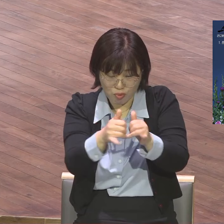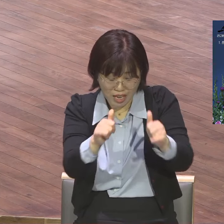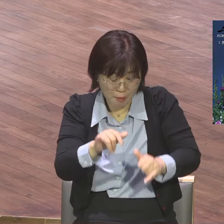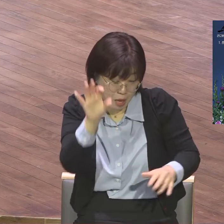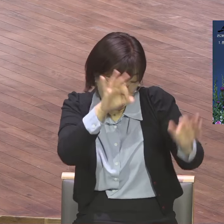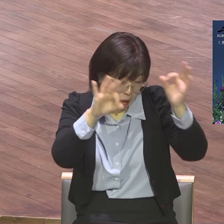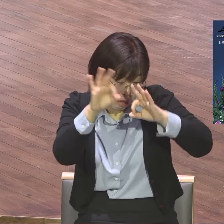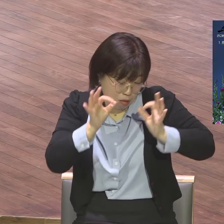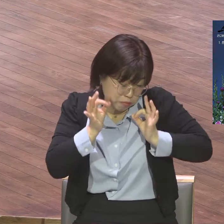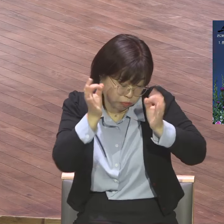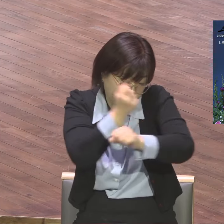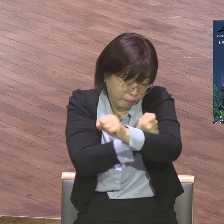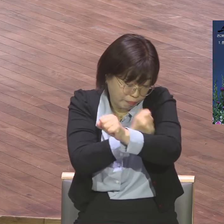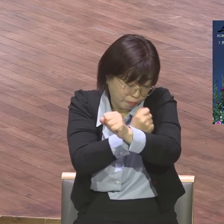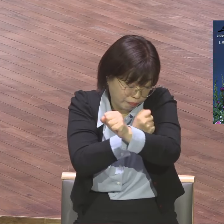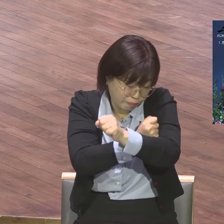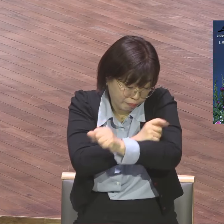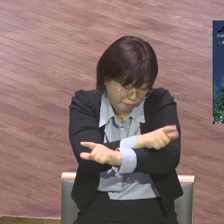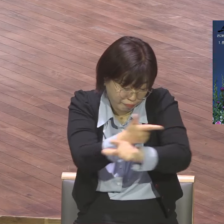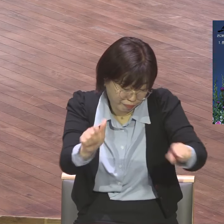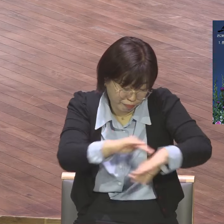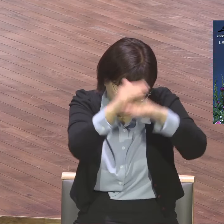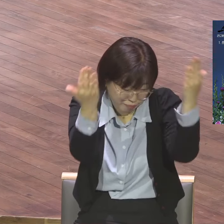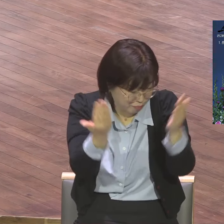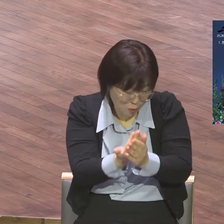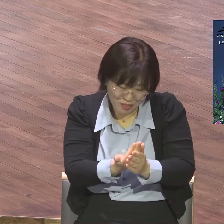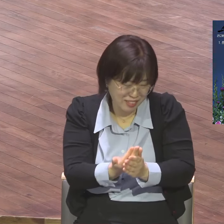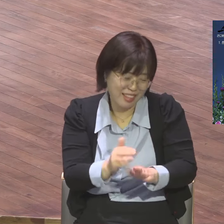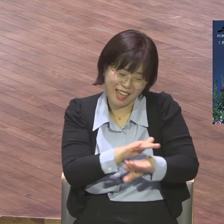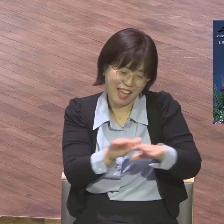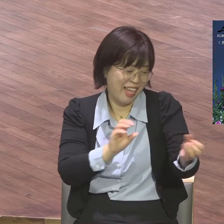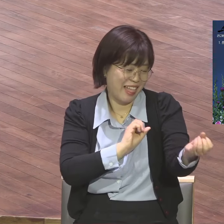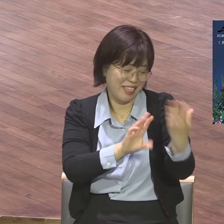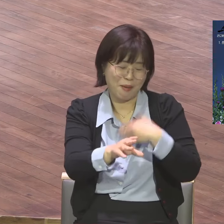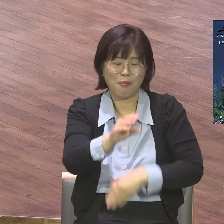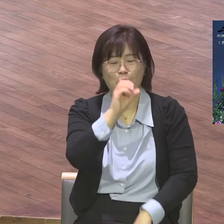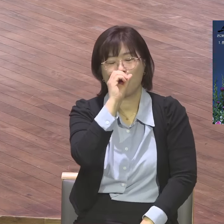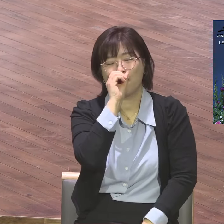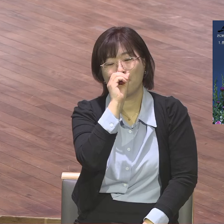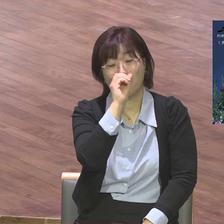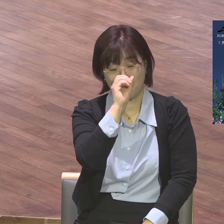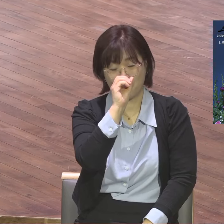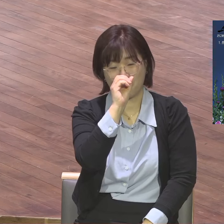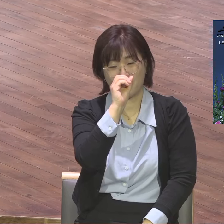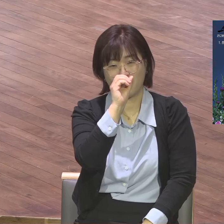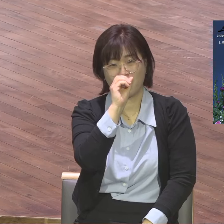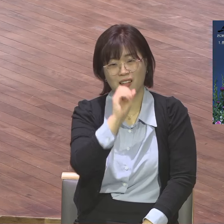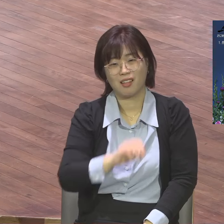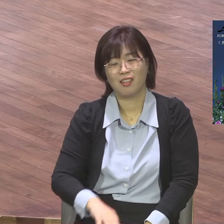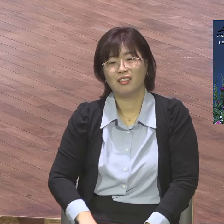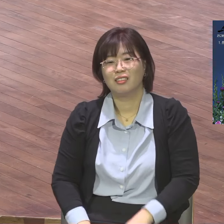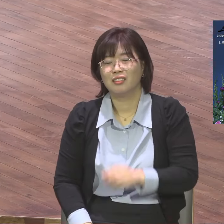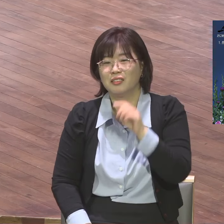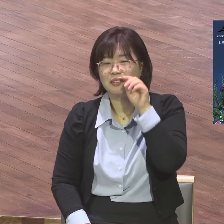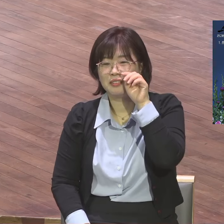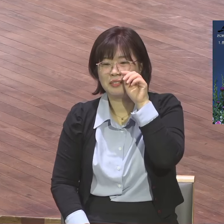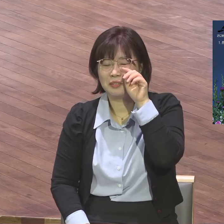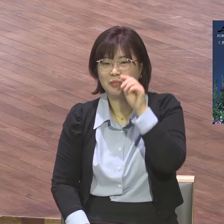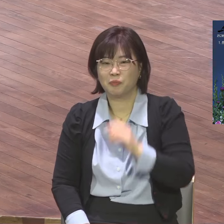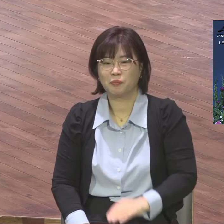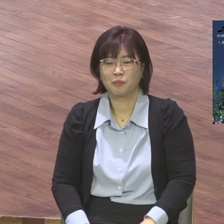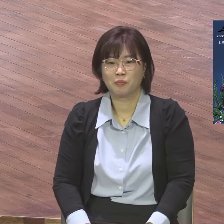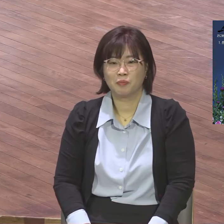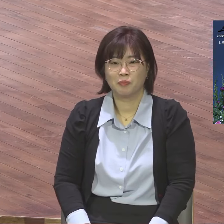해답이 없다. 그걸 강조하고 있는 거예요. 해 아래의 서론 인생을 살아서는 안 된다.